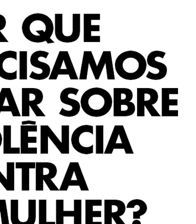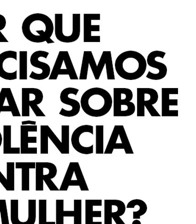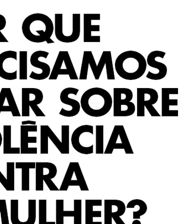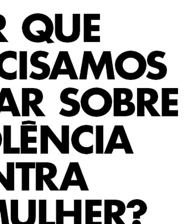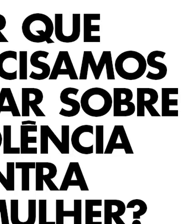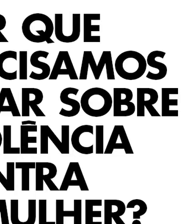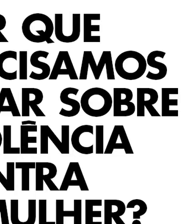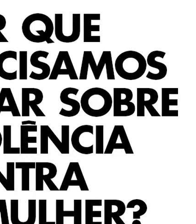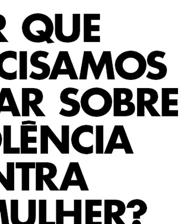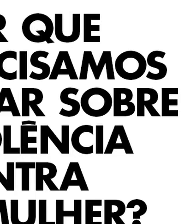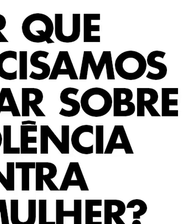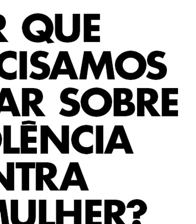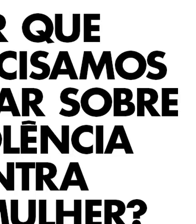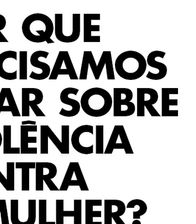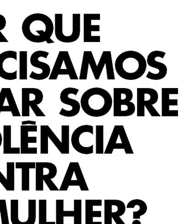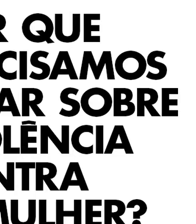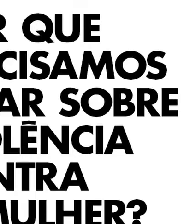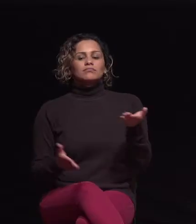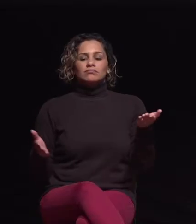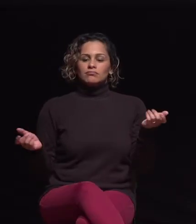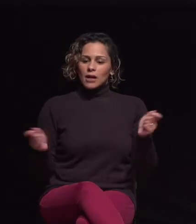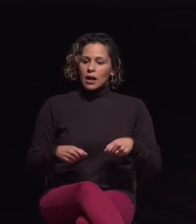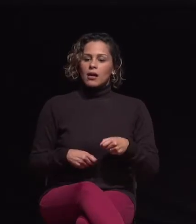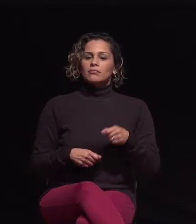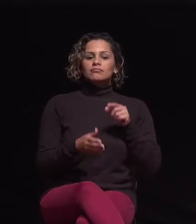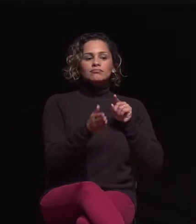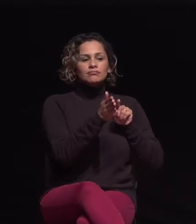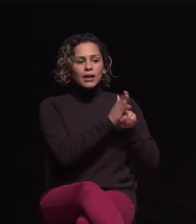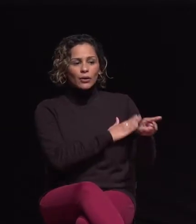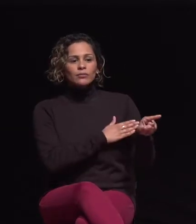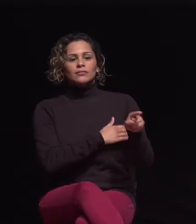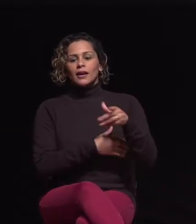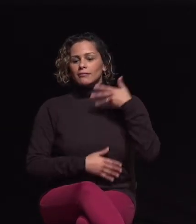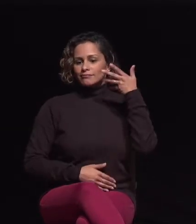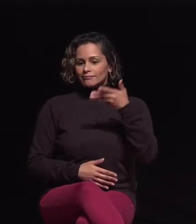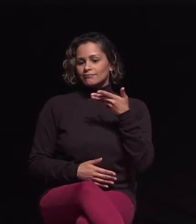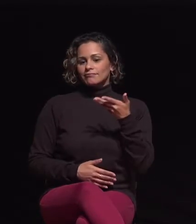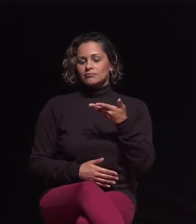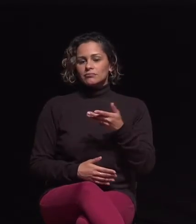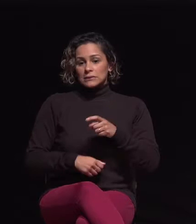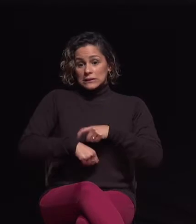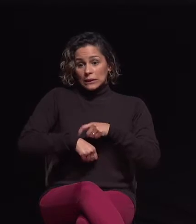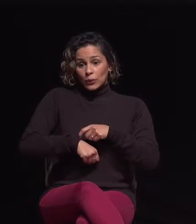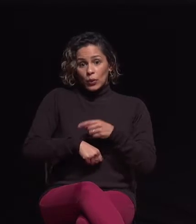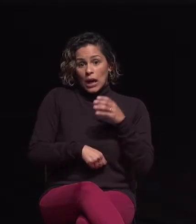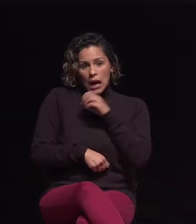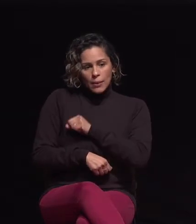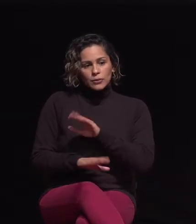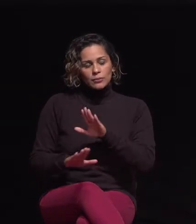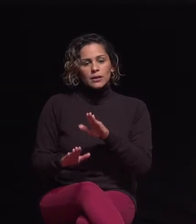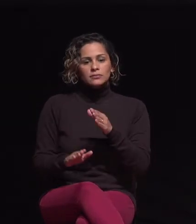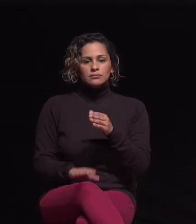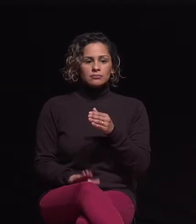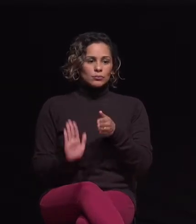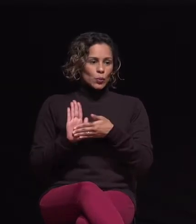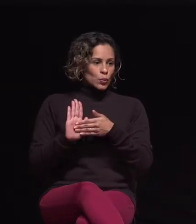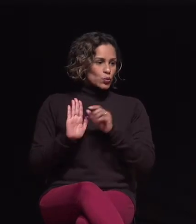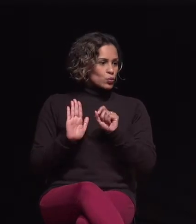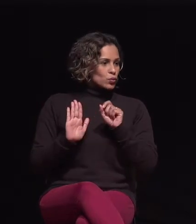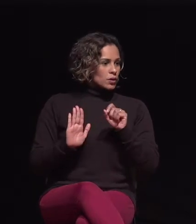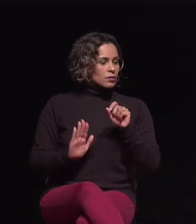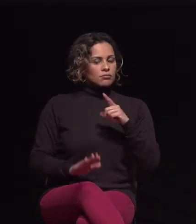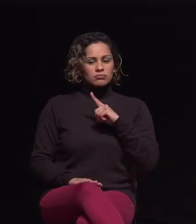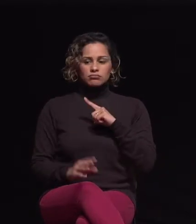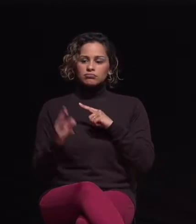a dizer e perguntar. A gente não tem muito tempo, mas então eu gostaria de propor que a gente fizesse um bloco de